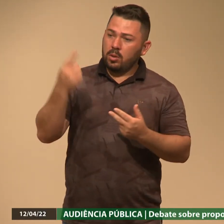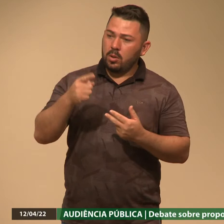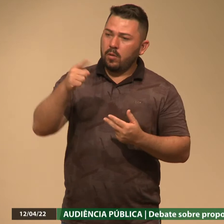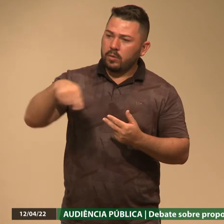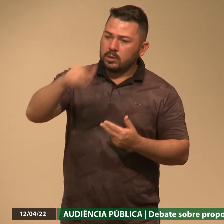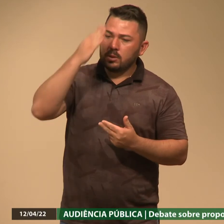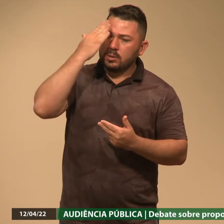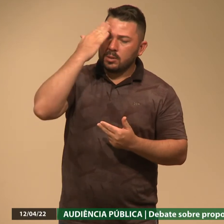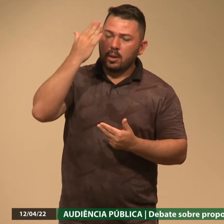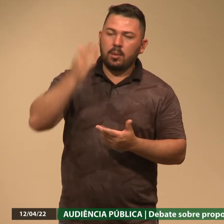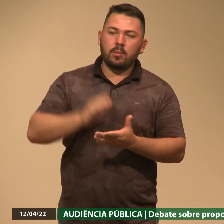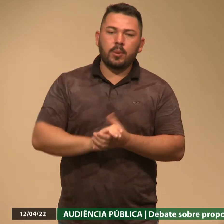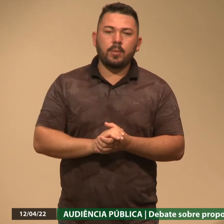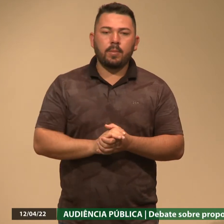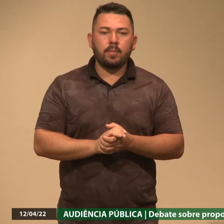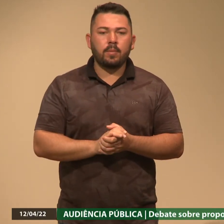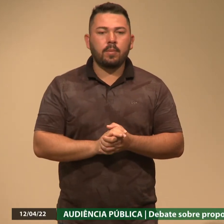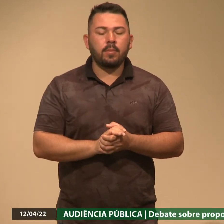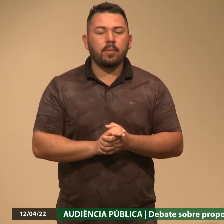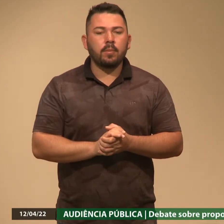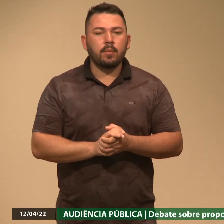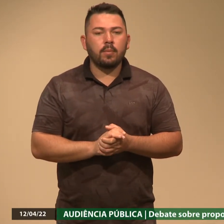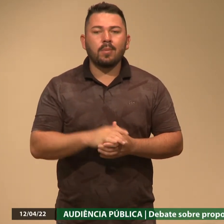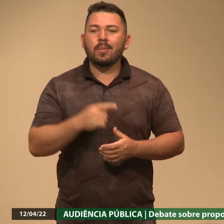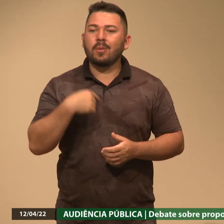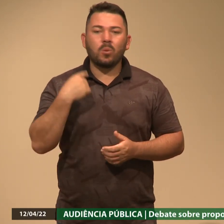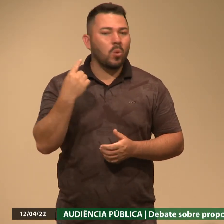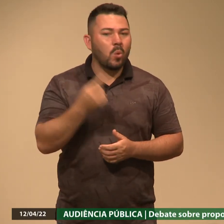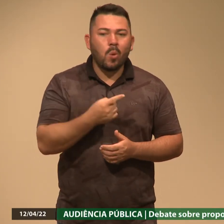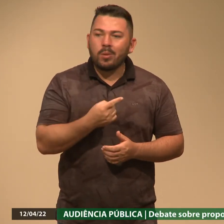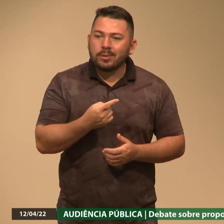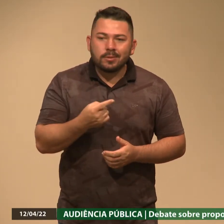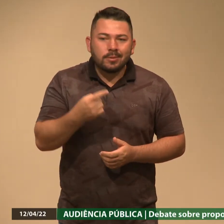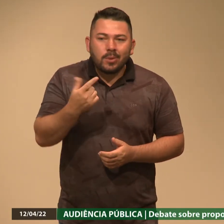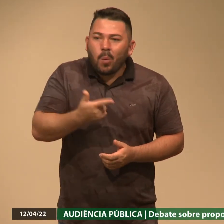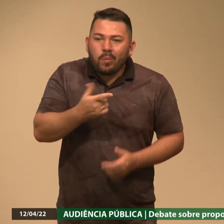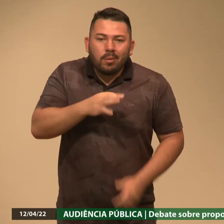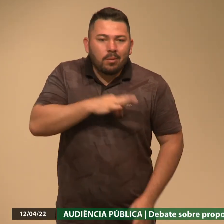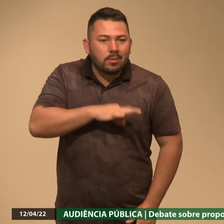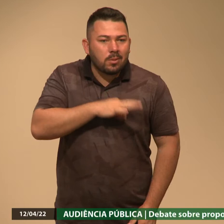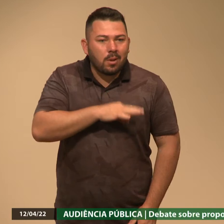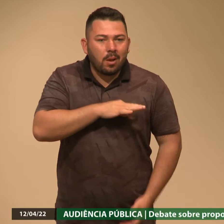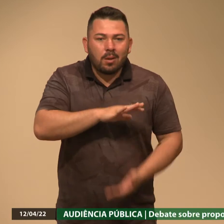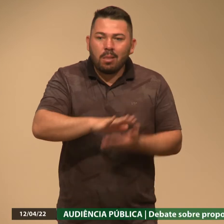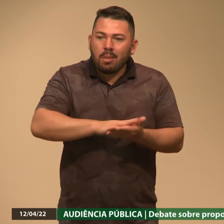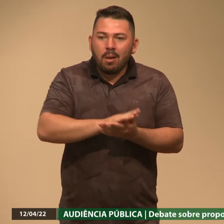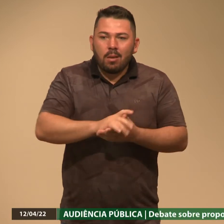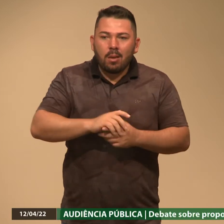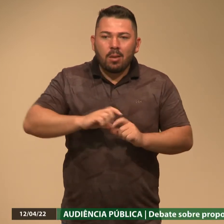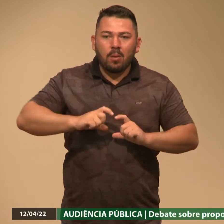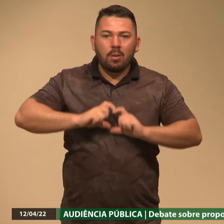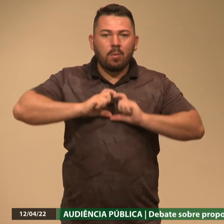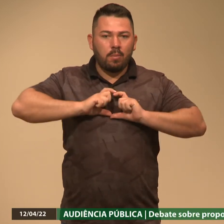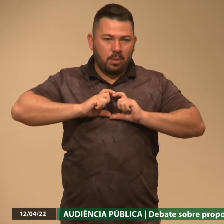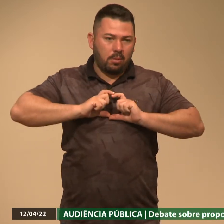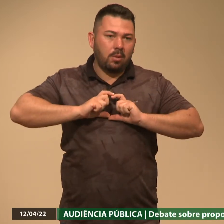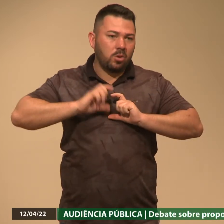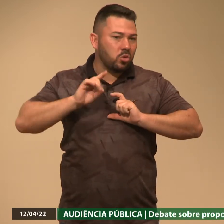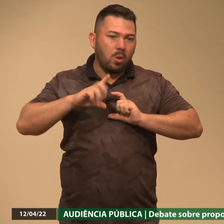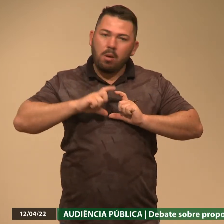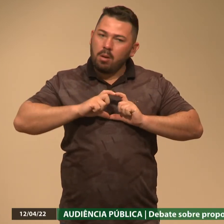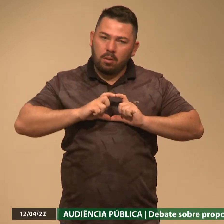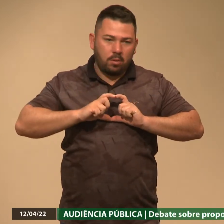aqui vocês sabem vocês atletas nós não recebemos nada além de uma medalha a gente não